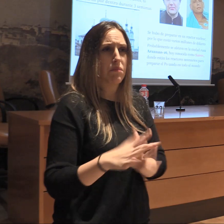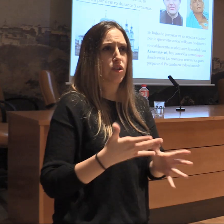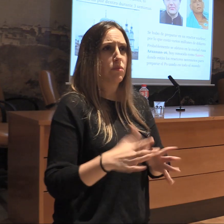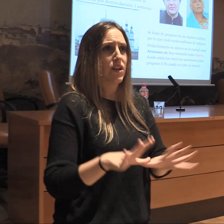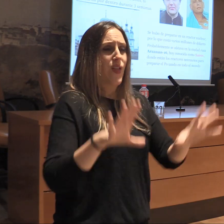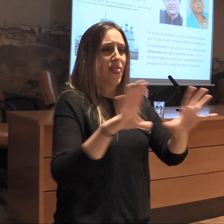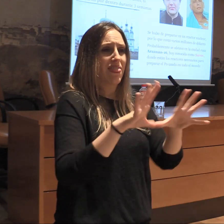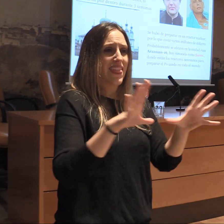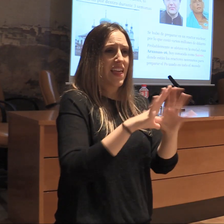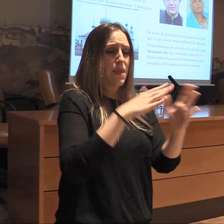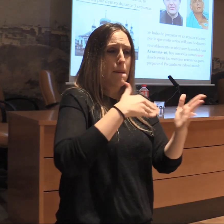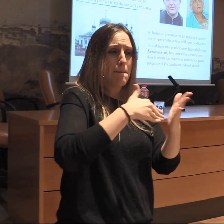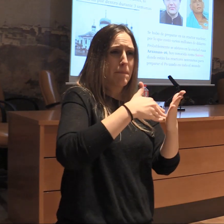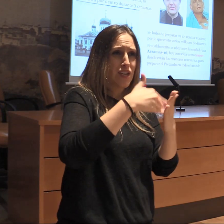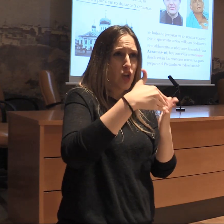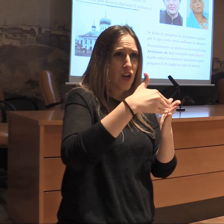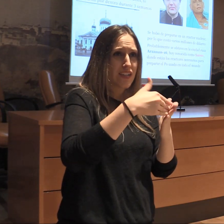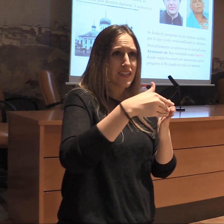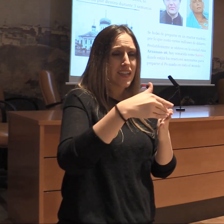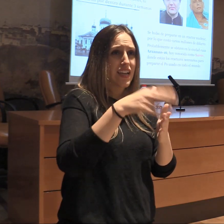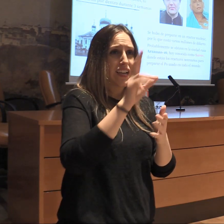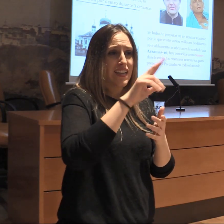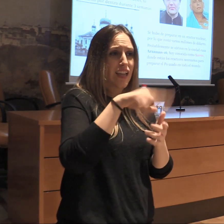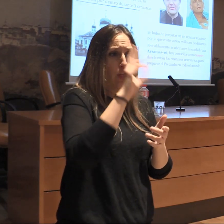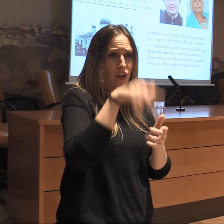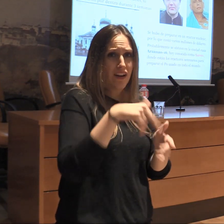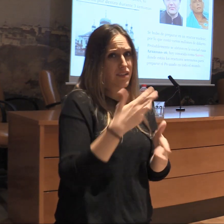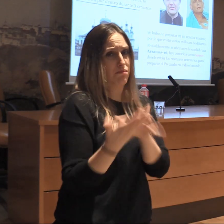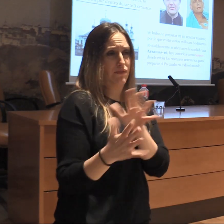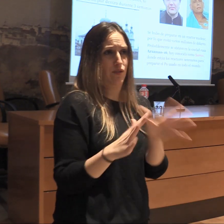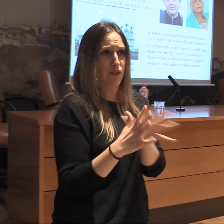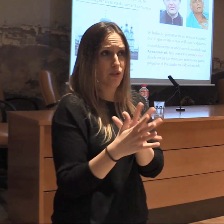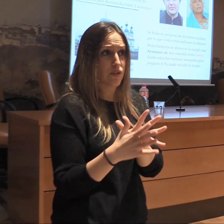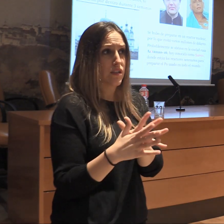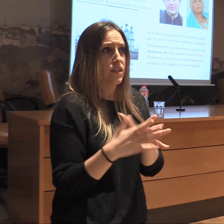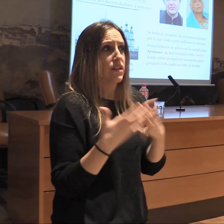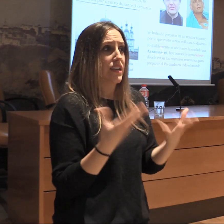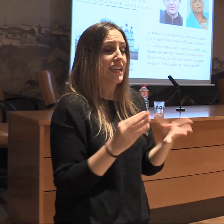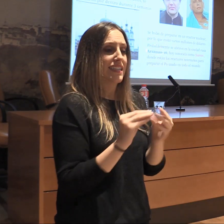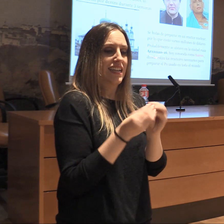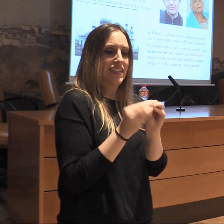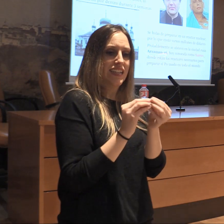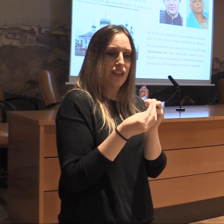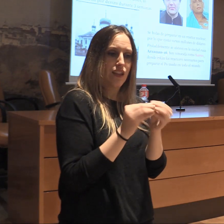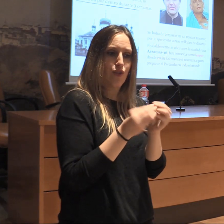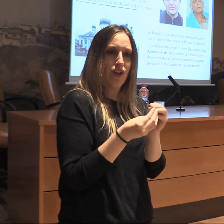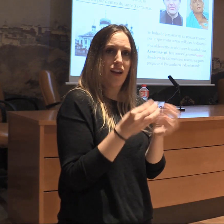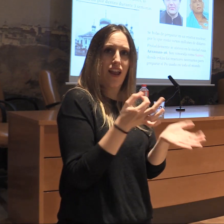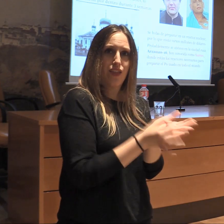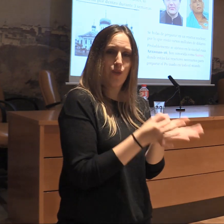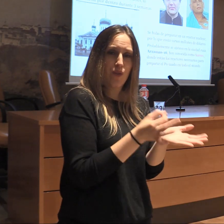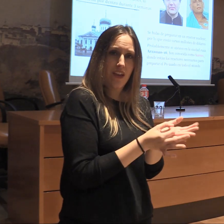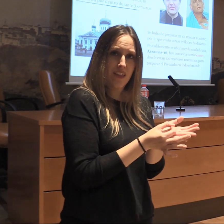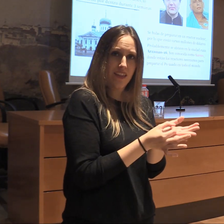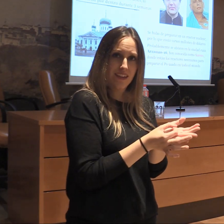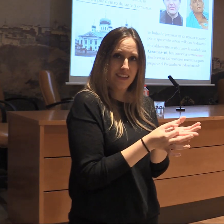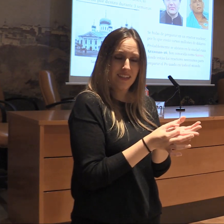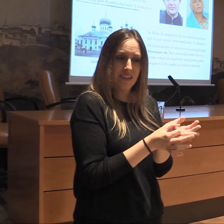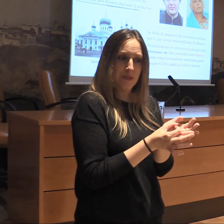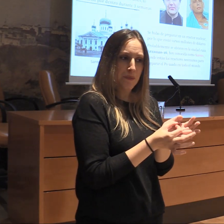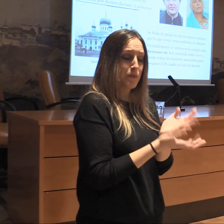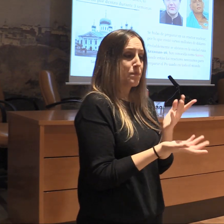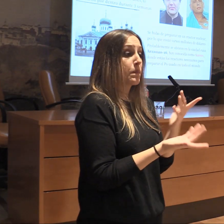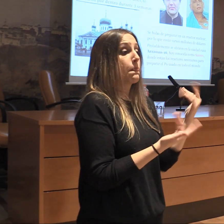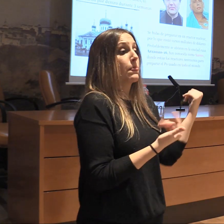10 millones de dólares y muy posiblemente se sintetizó en la ciudad Arzamas 16,